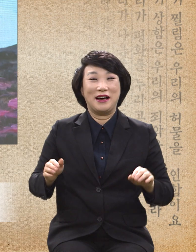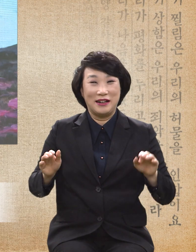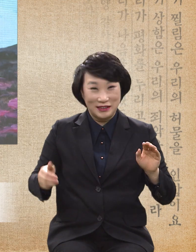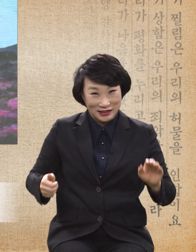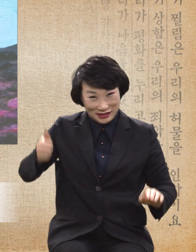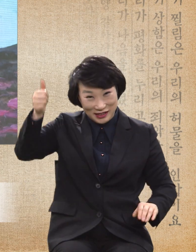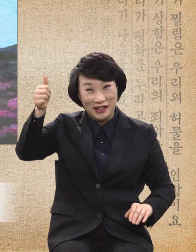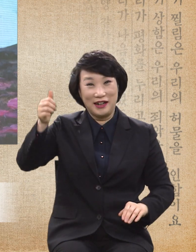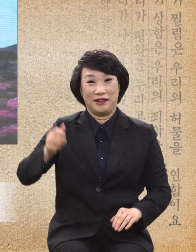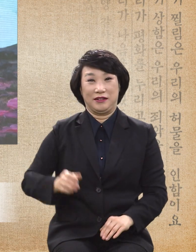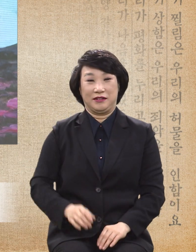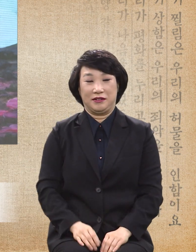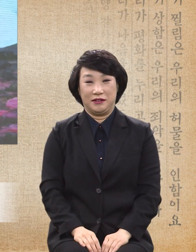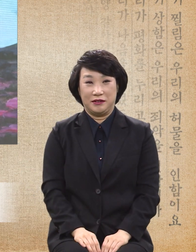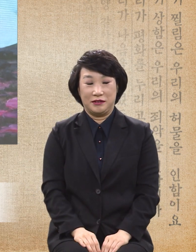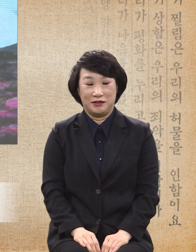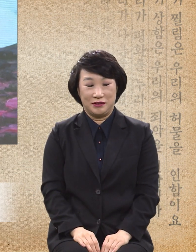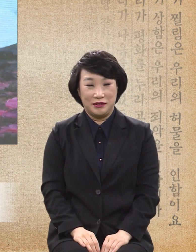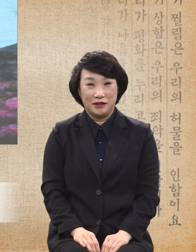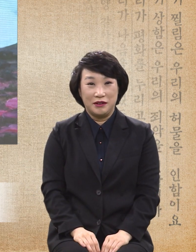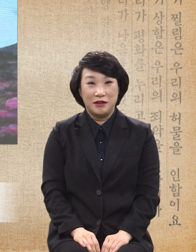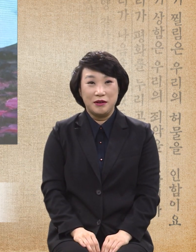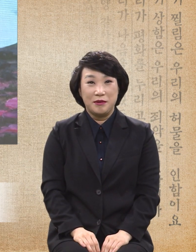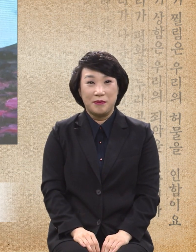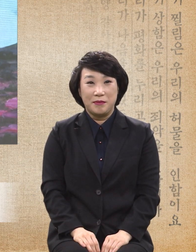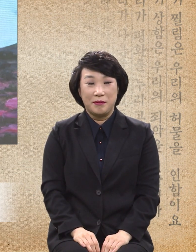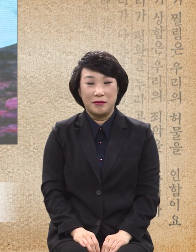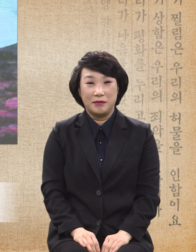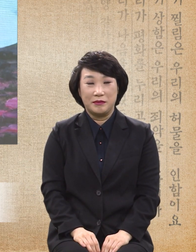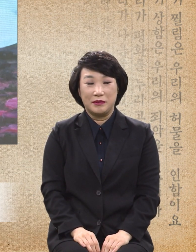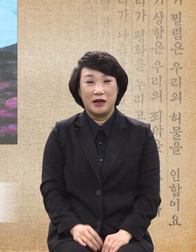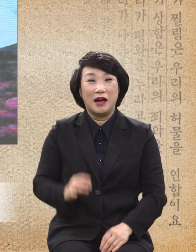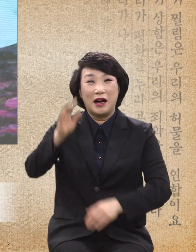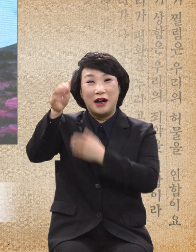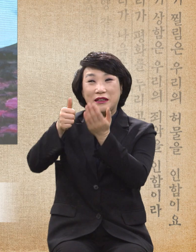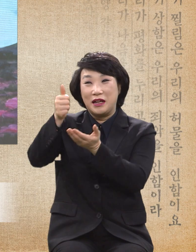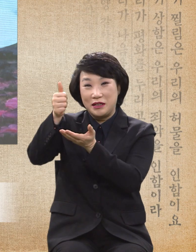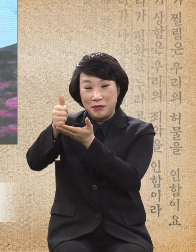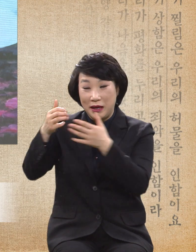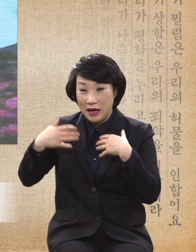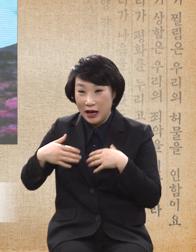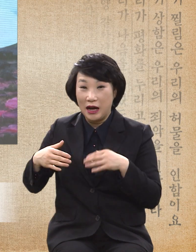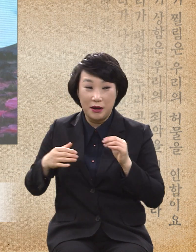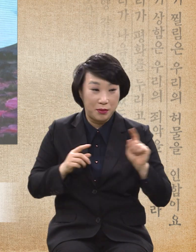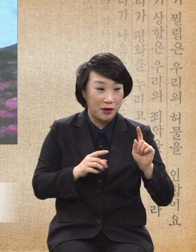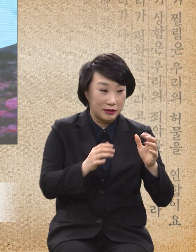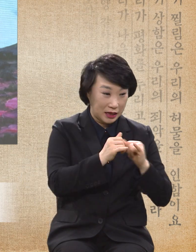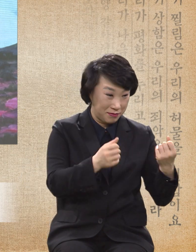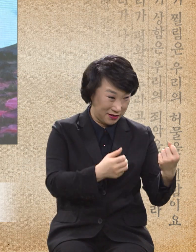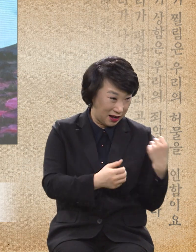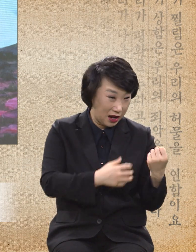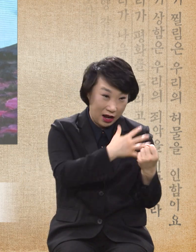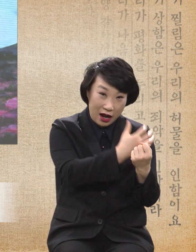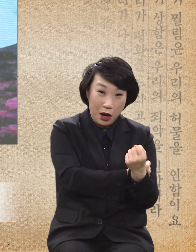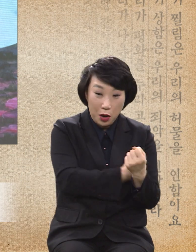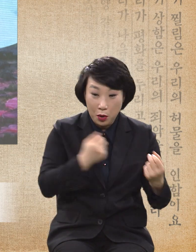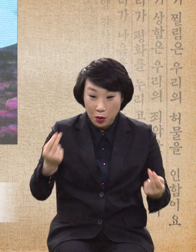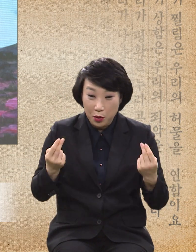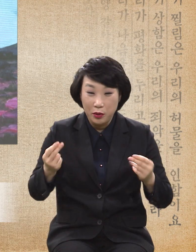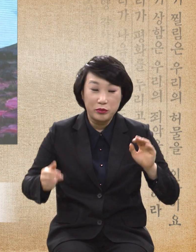지혜보다 훨씬 뛰어난 것이요 하나님의 약한 것이 사람이 강하다는